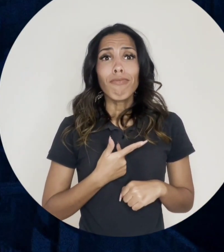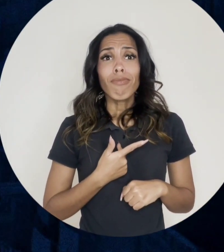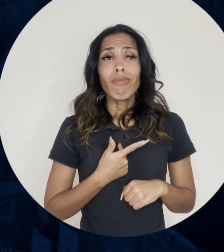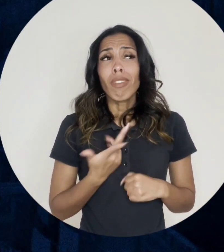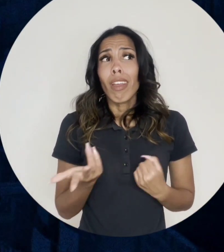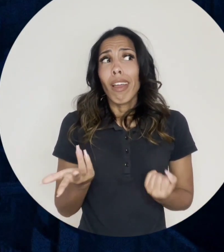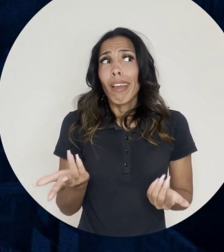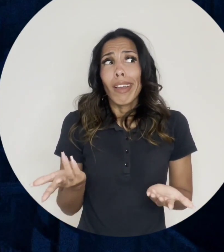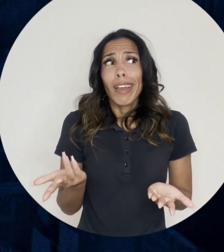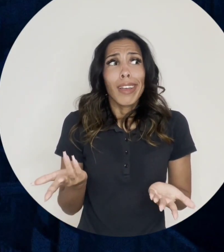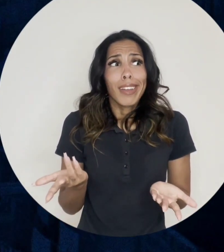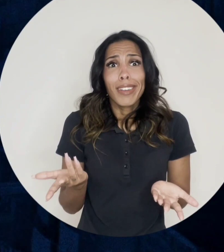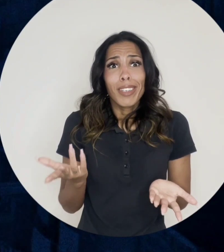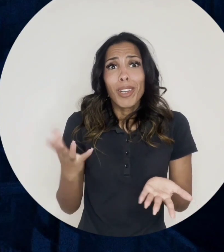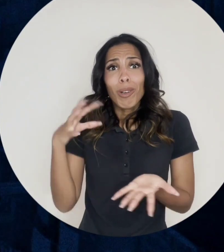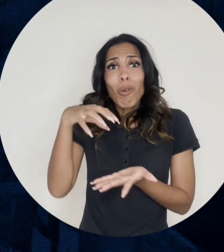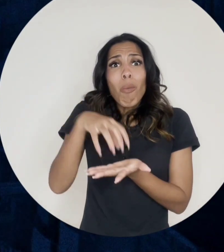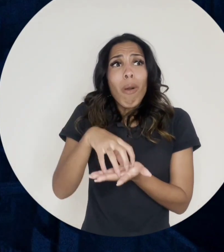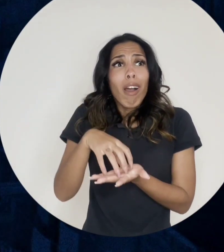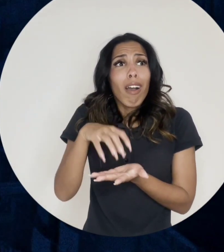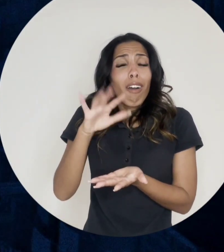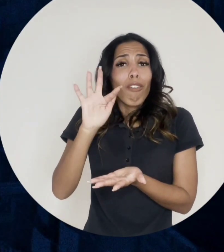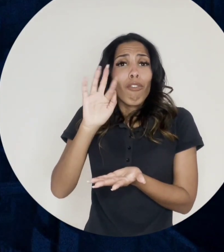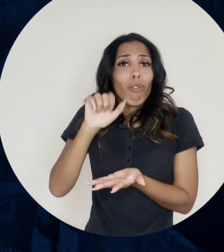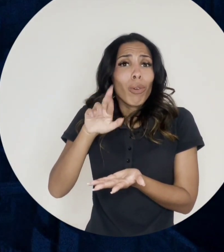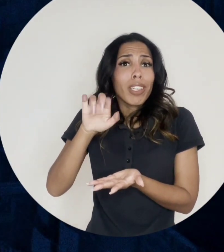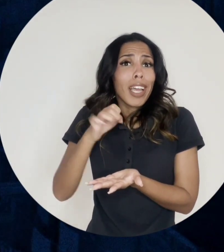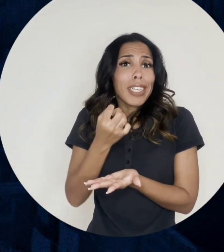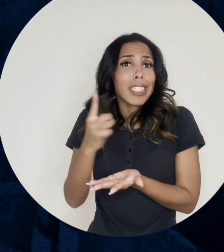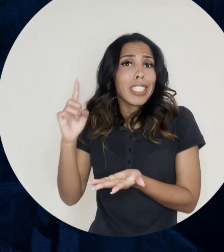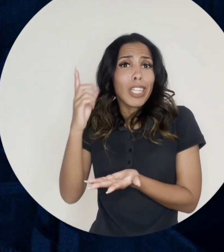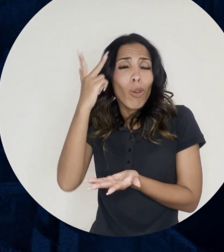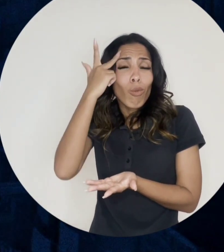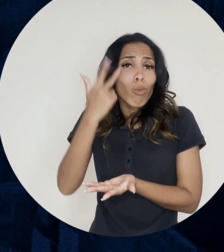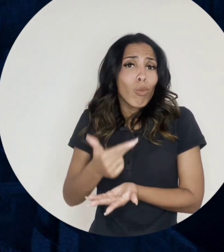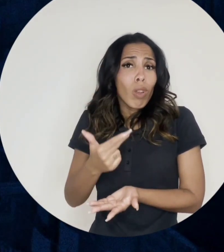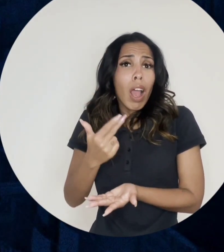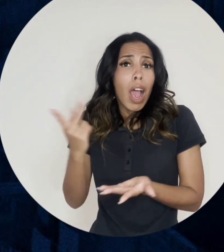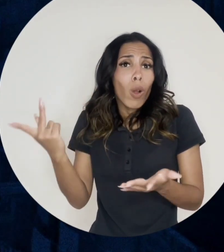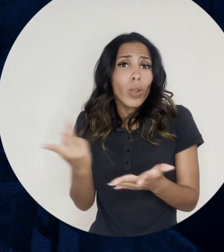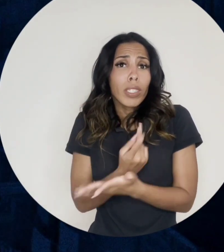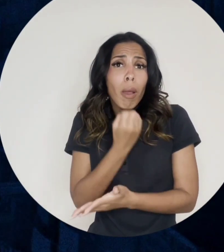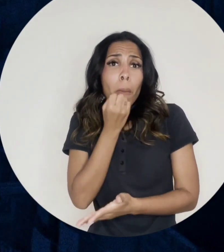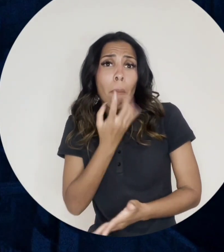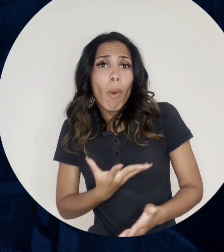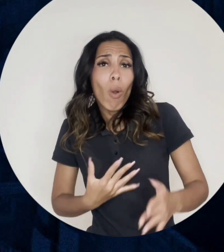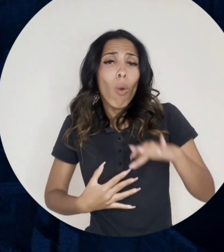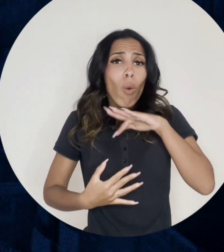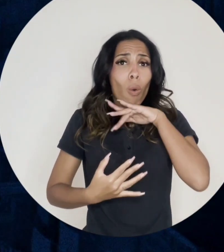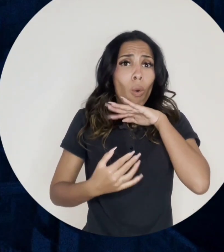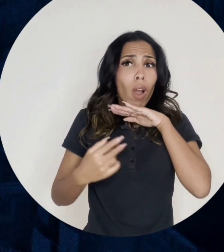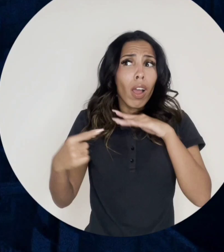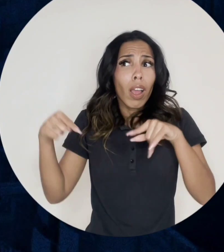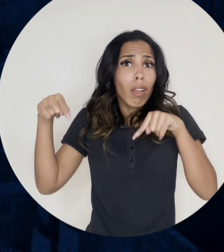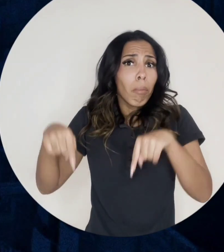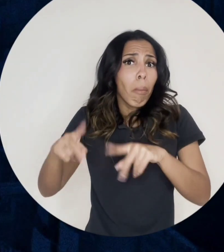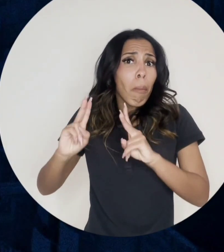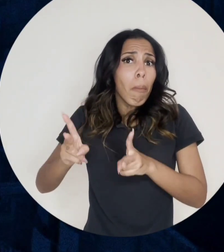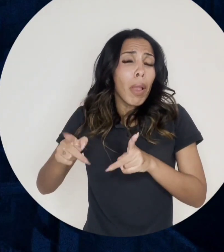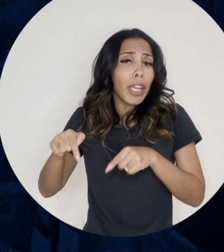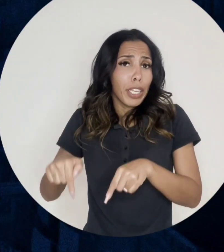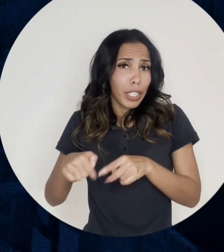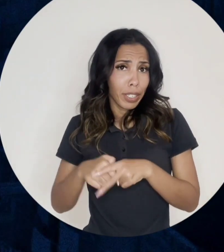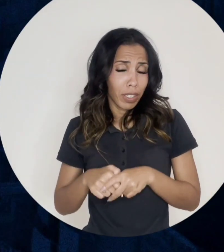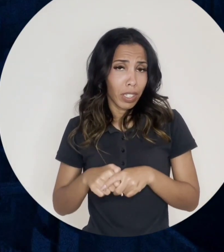fundação. Tanto que tudo que acontecia de bom e do mal, Era ali. O desfile